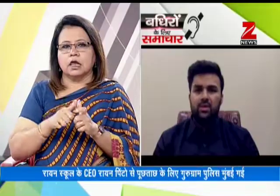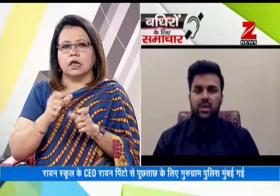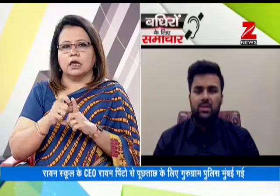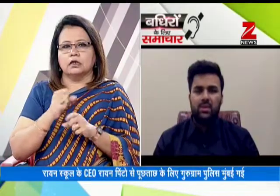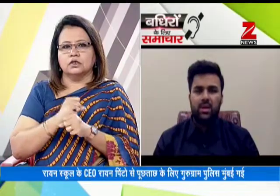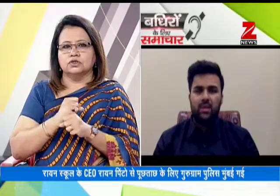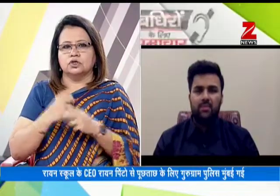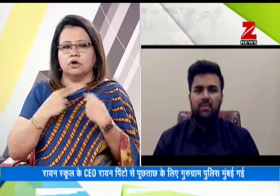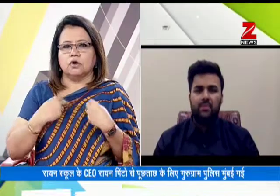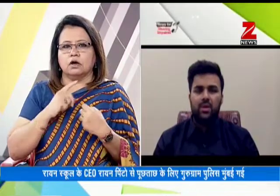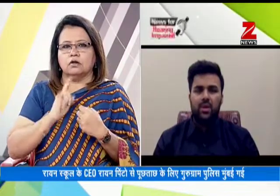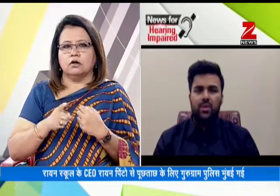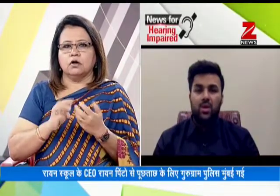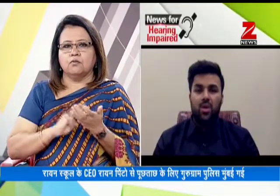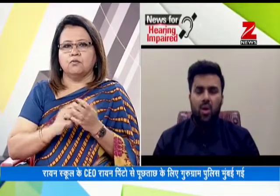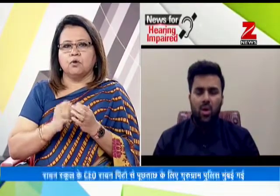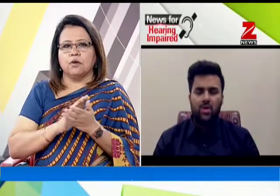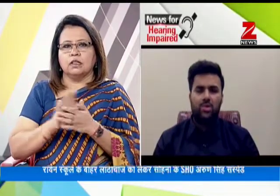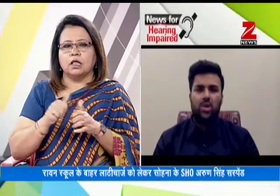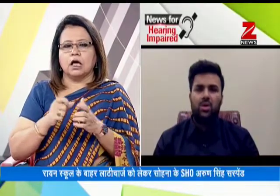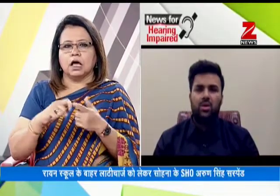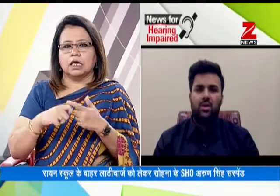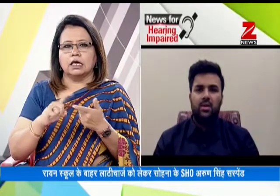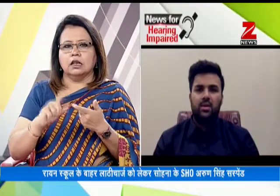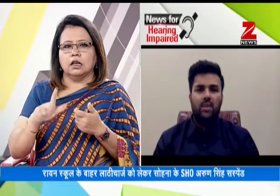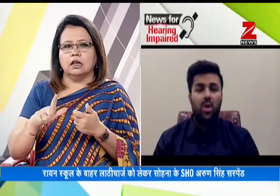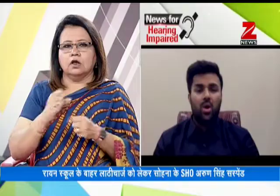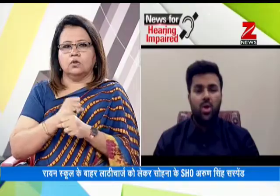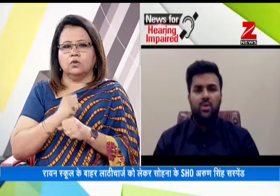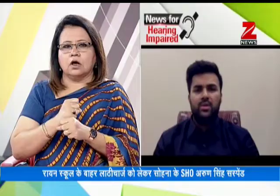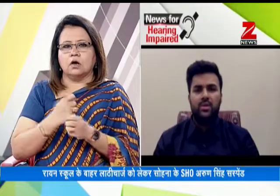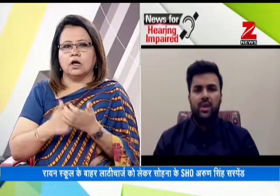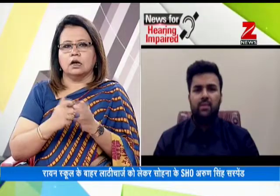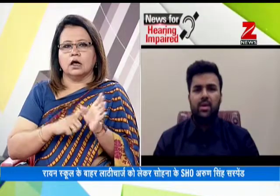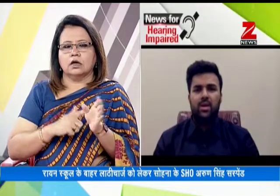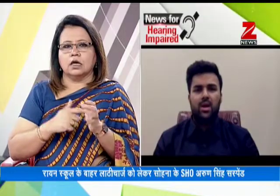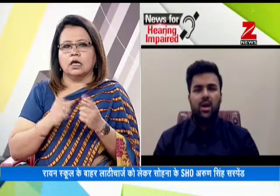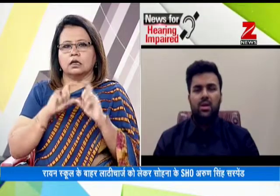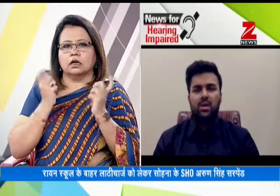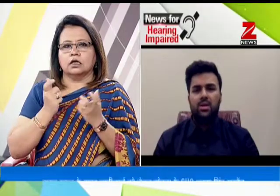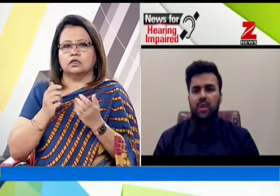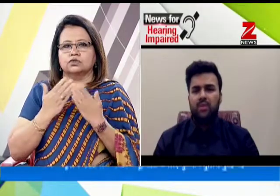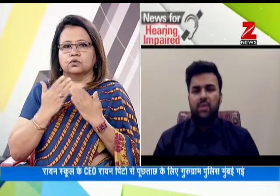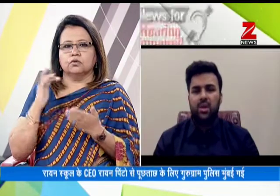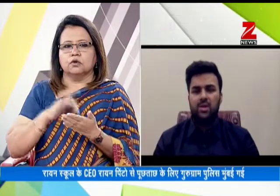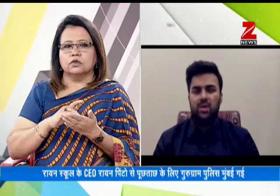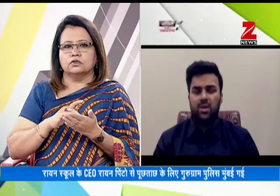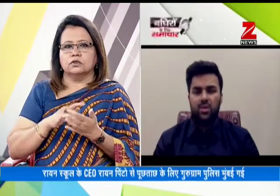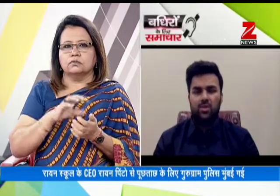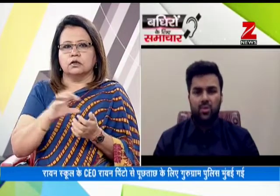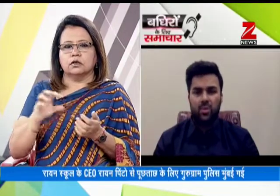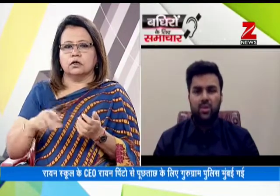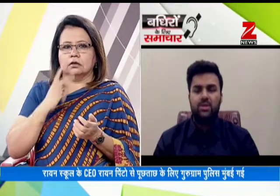हरियाणा के एडीजी लॉ एंड ऑर्डर मोहम्मद अकील गुरुग्राम के रायन इंटरनेशनल स्कूल पहुंचे और वारदात